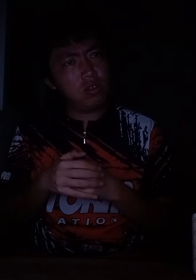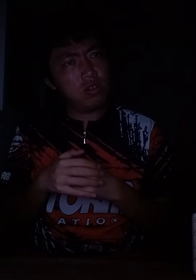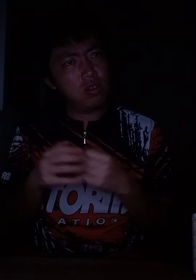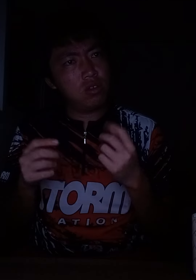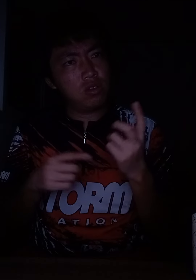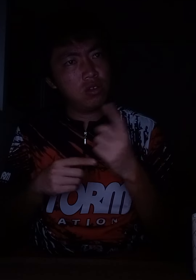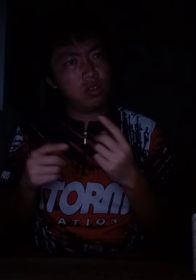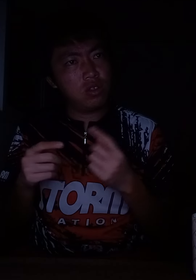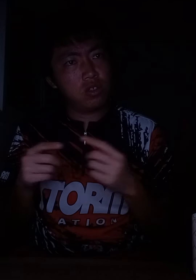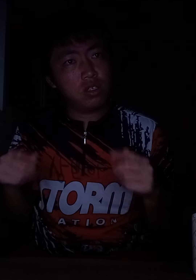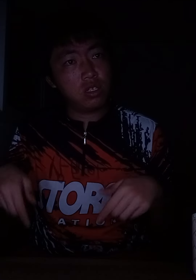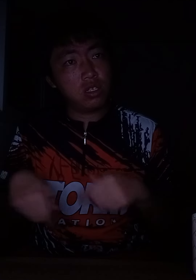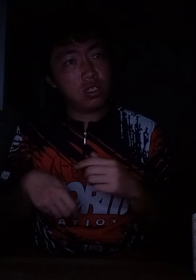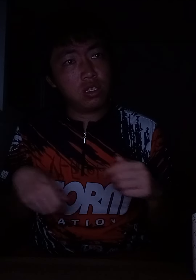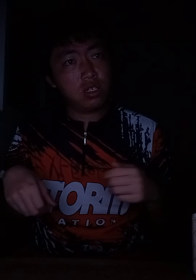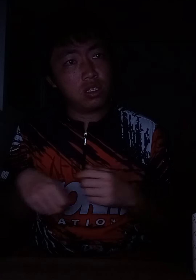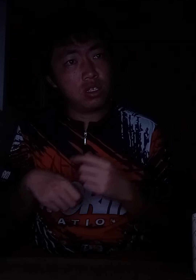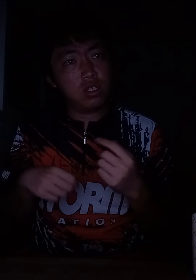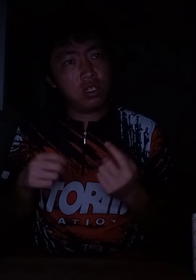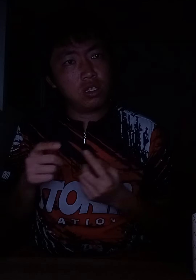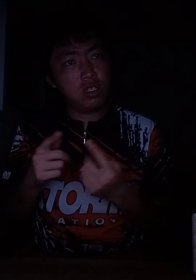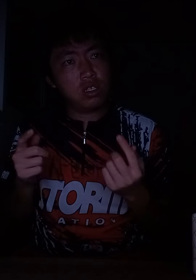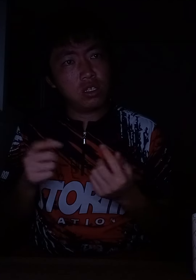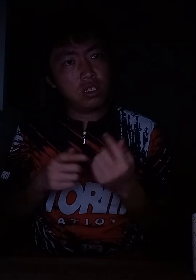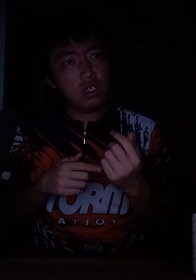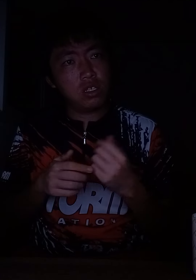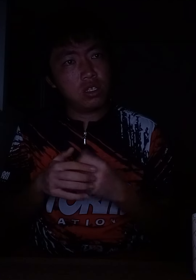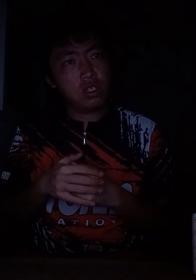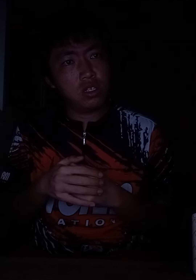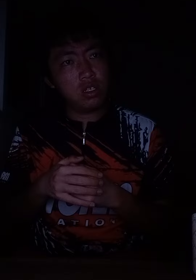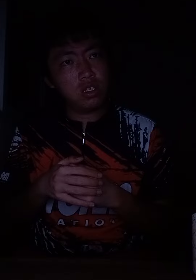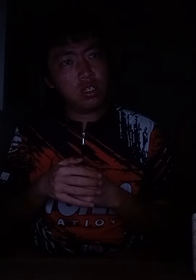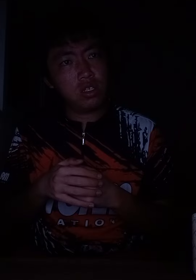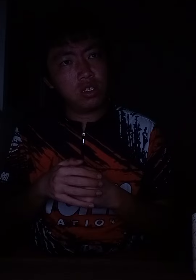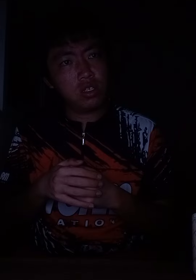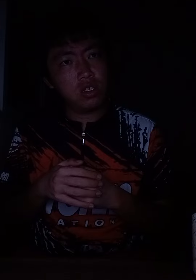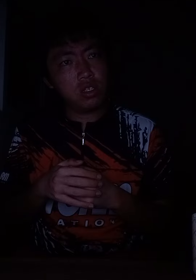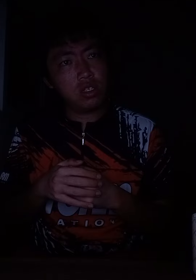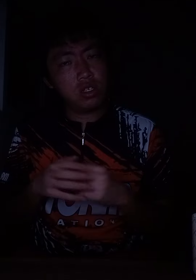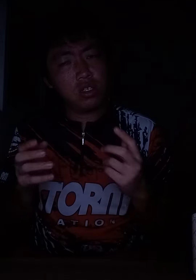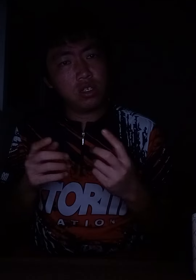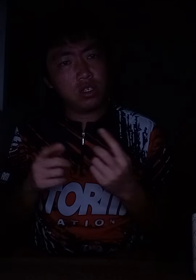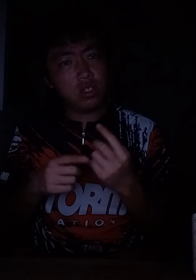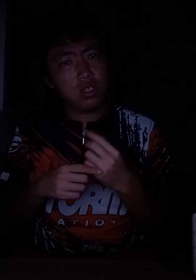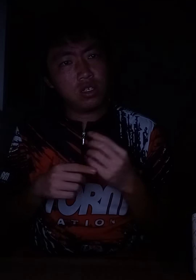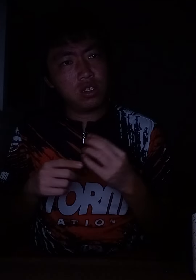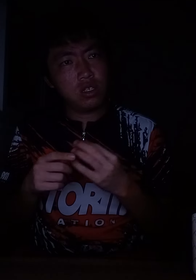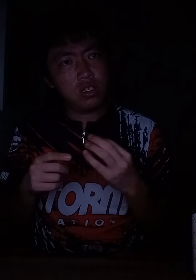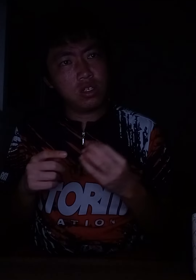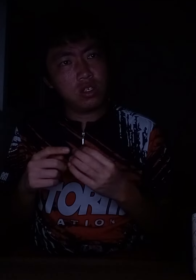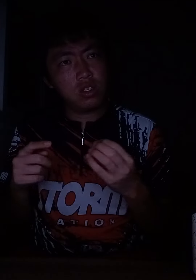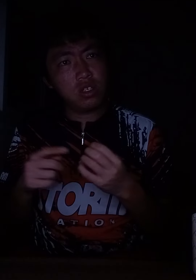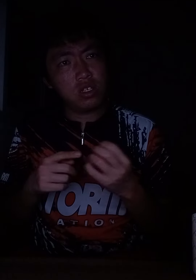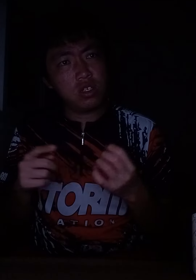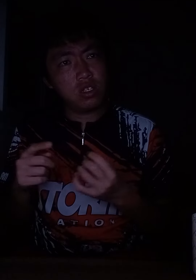여성들이 화장실을 갈 때 예전에는 혼자 자유롭게 갔는데 지금은 동행을 하거나 아니면 화장실 혼자 가지 않고